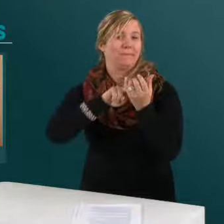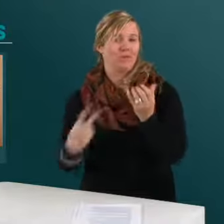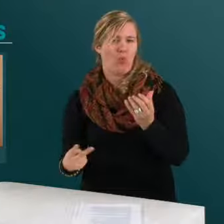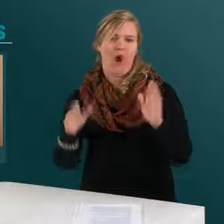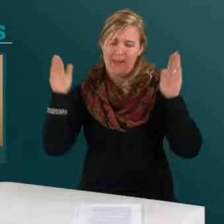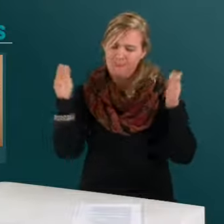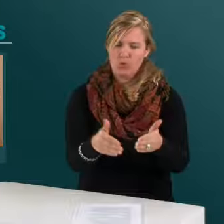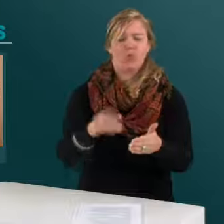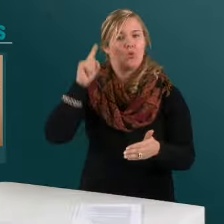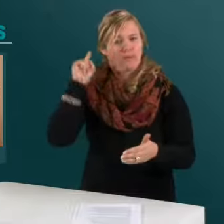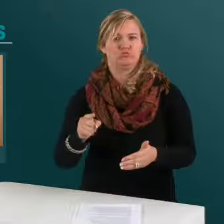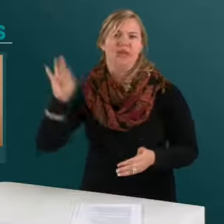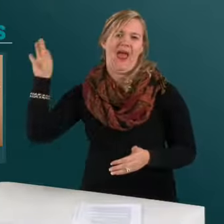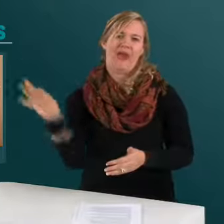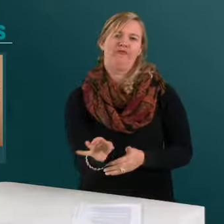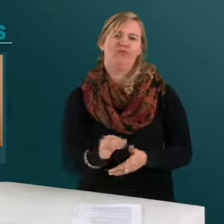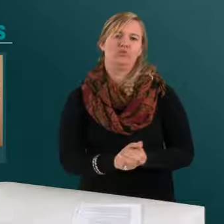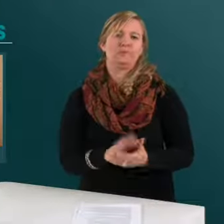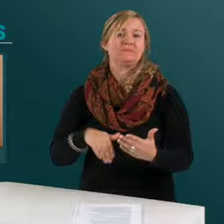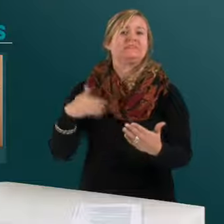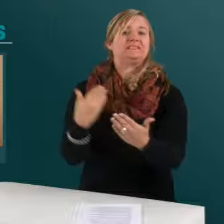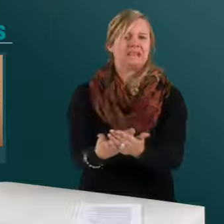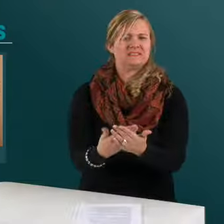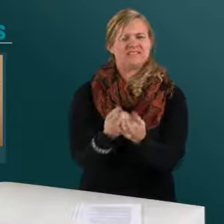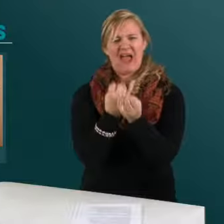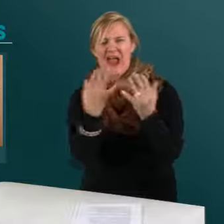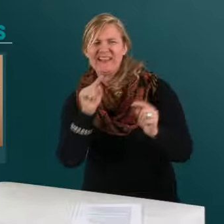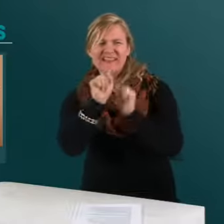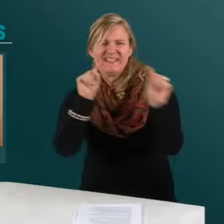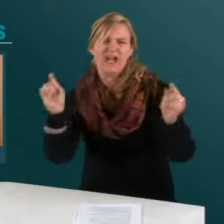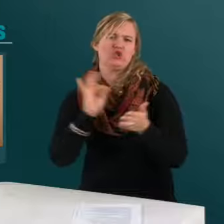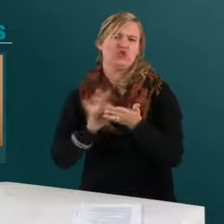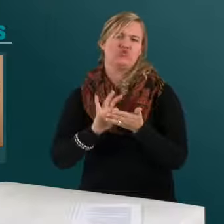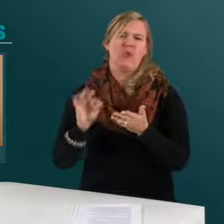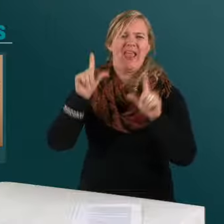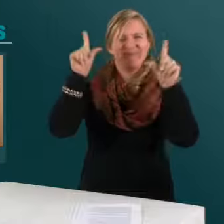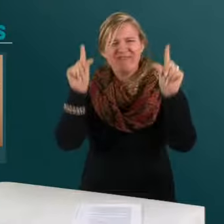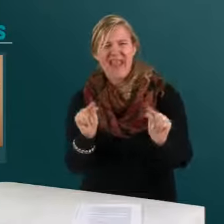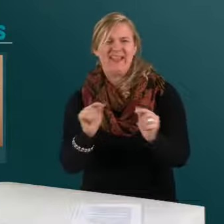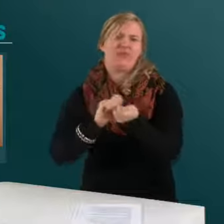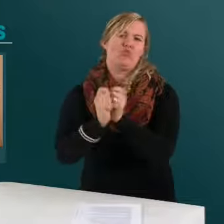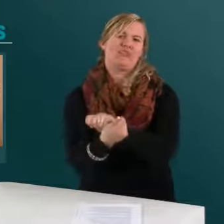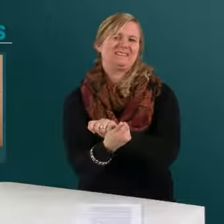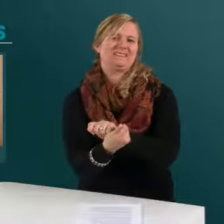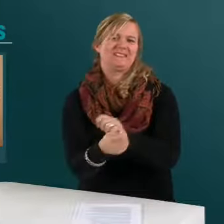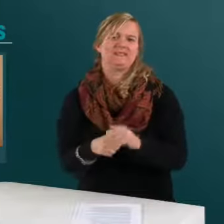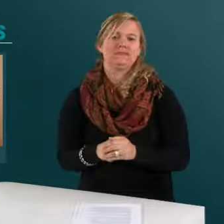bis jetzt ist dies aber in den schulen kaum umgesetzt wurden die mutter meinte dass es auch finanzielle gründe